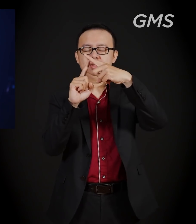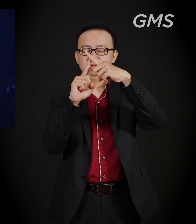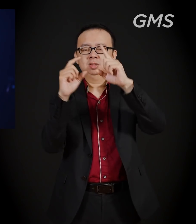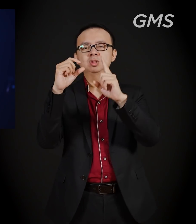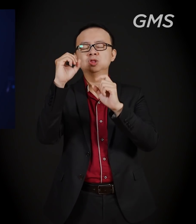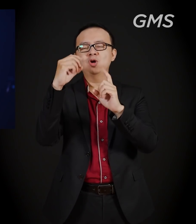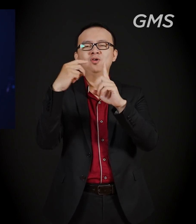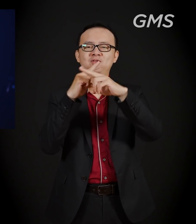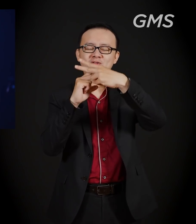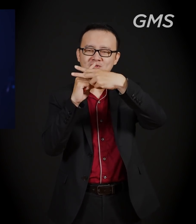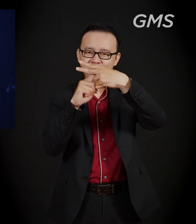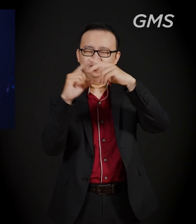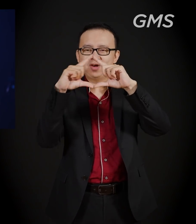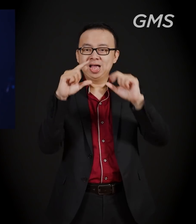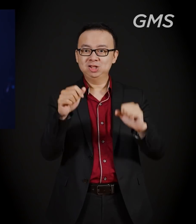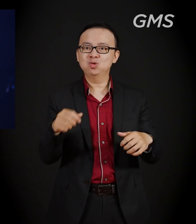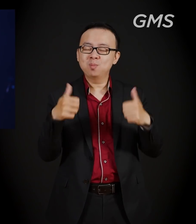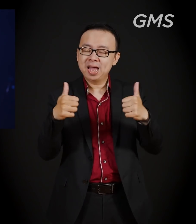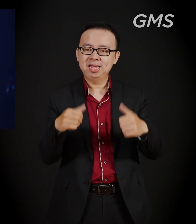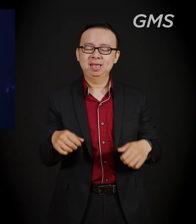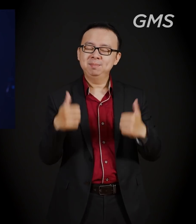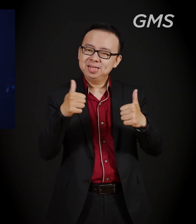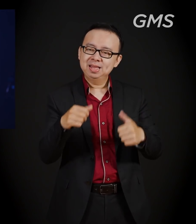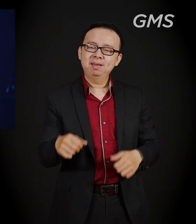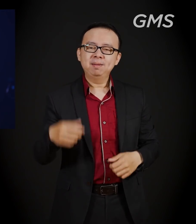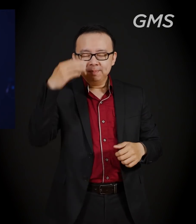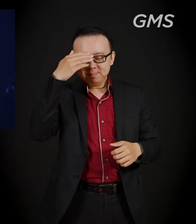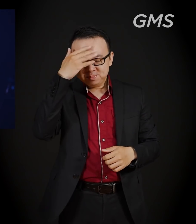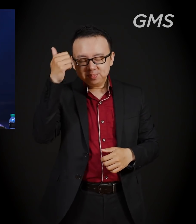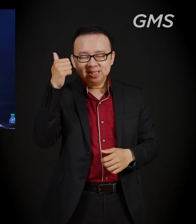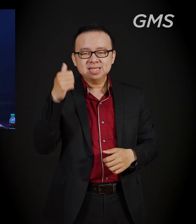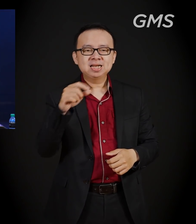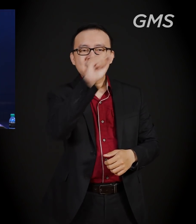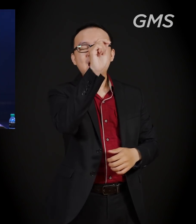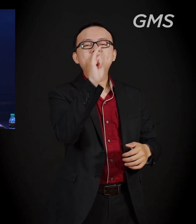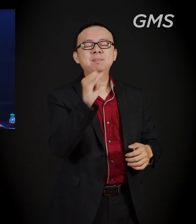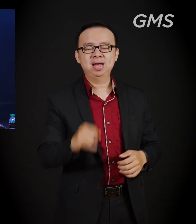Saya kemarin, waktu tahun lalu selesai pelayanan di sini, saya coba gambar-gambar, gak jadi apa-apa.